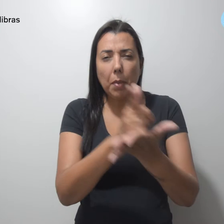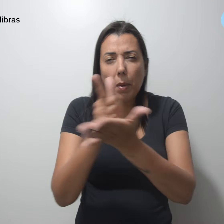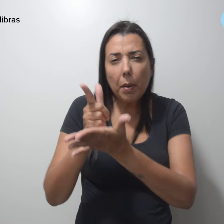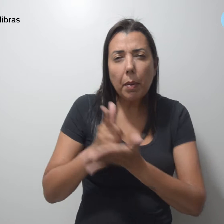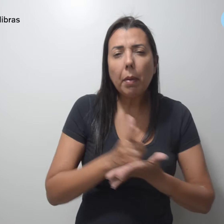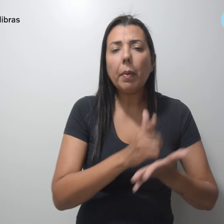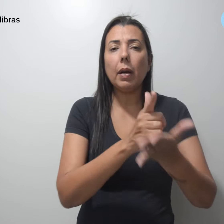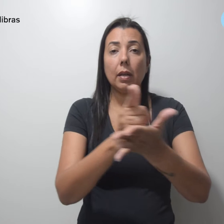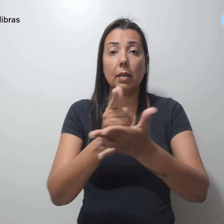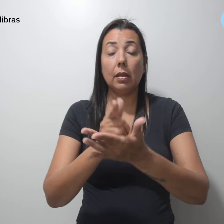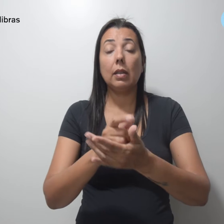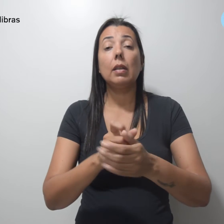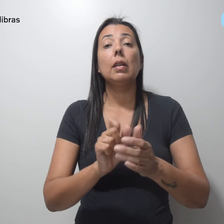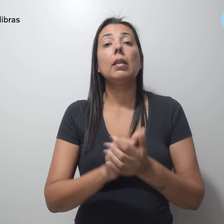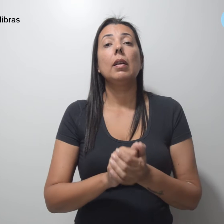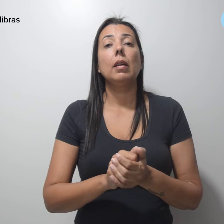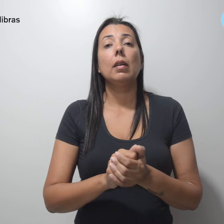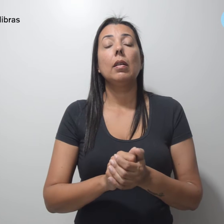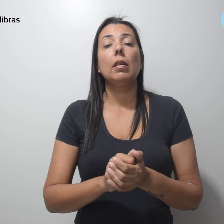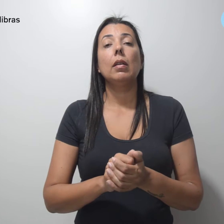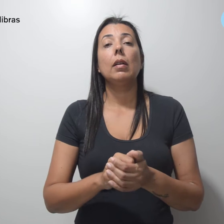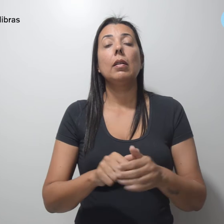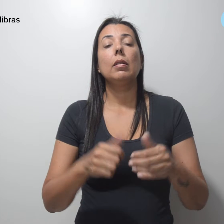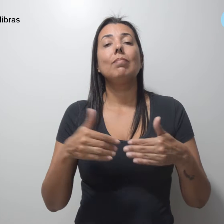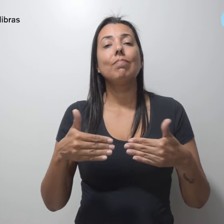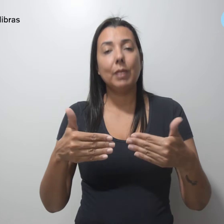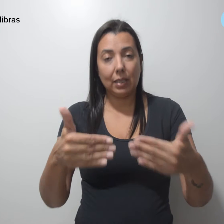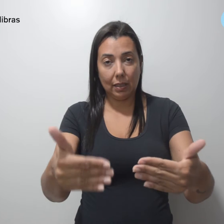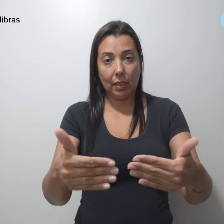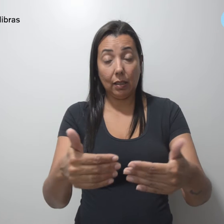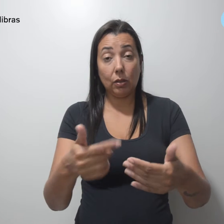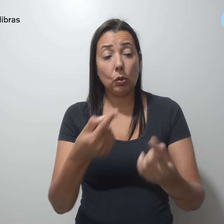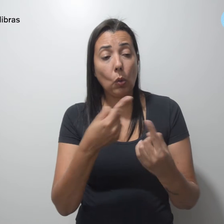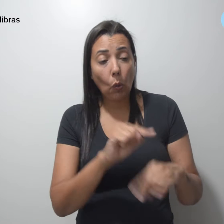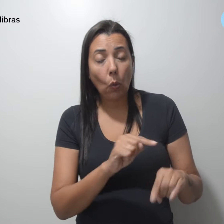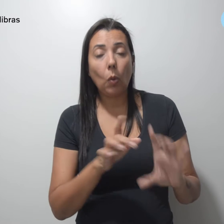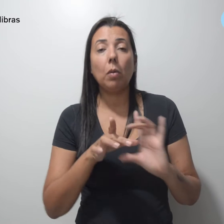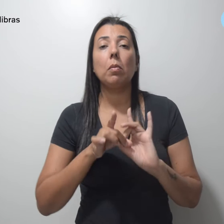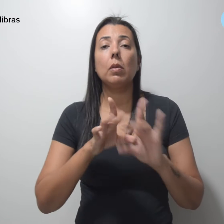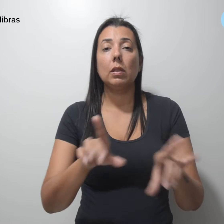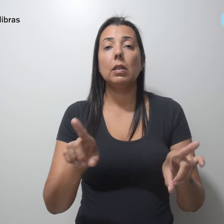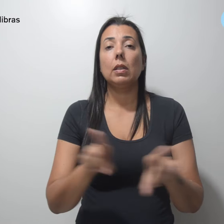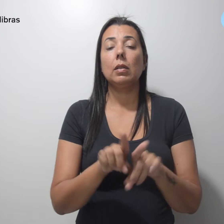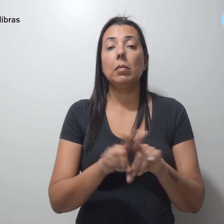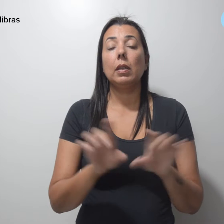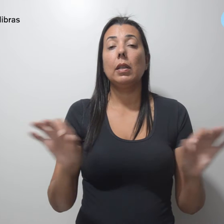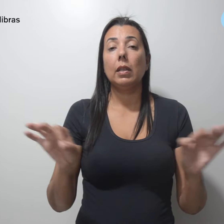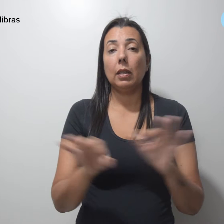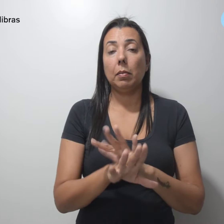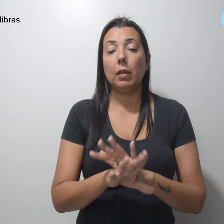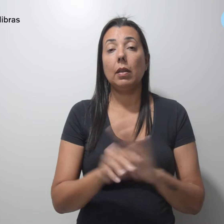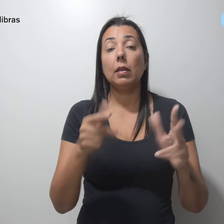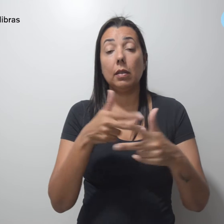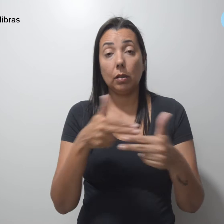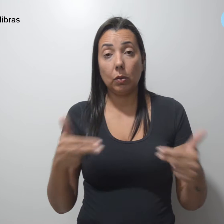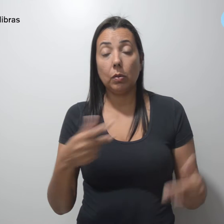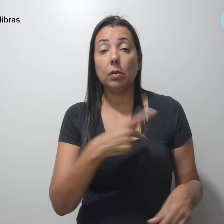ministérios nesse domingo 8, contra a democracia e a destruição do patrimônio público